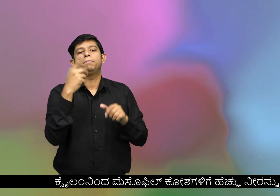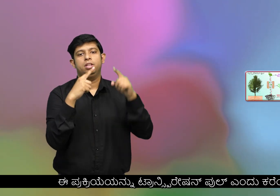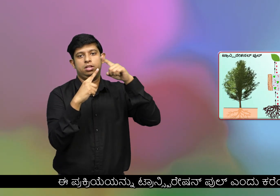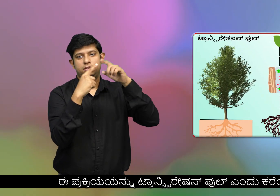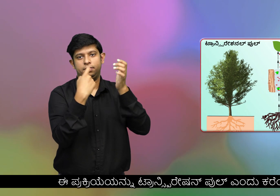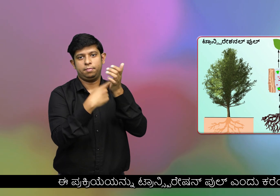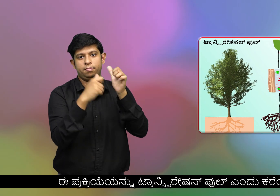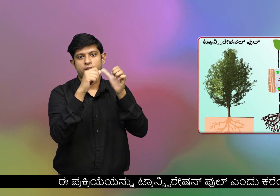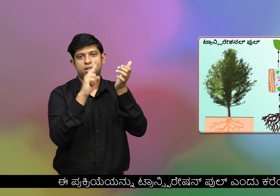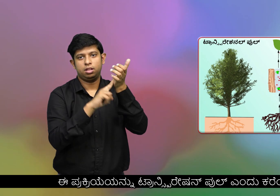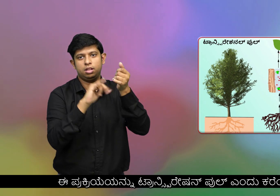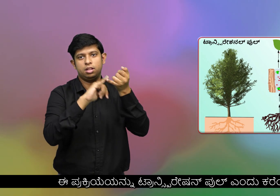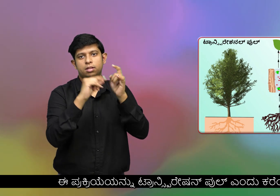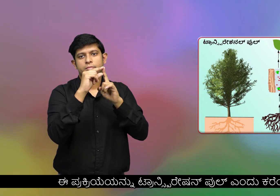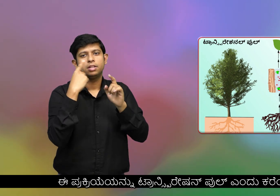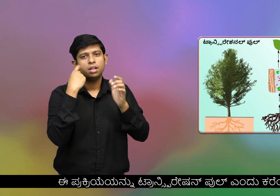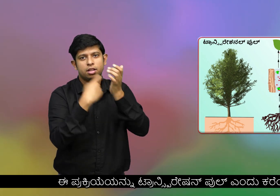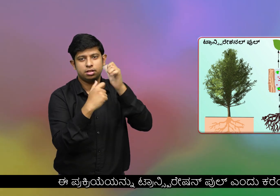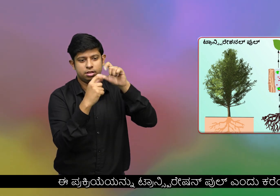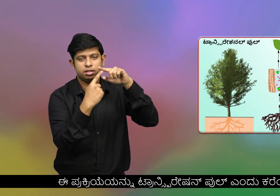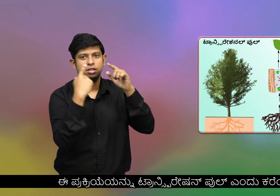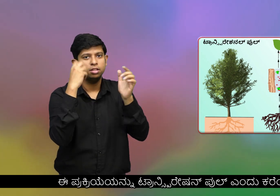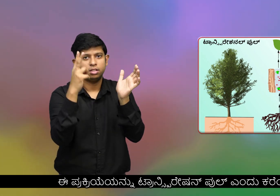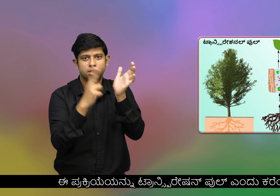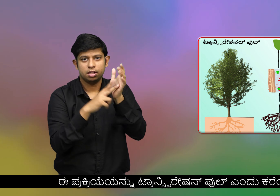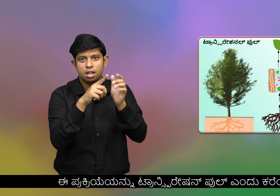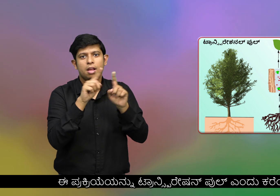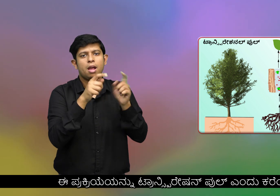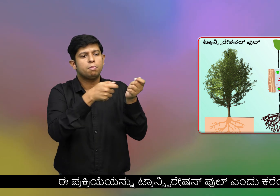ಈ ಪ್ರಕ್ರಿಯೆಯನ್ನು ಟ್ರಾನ್ಸ್ಪಿರೇಷನ್ ಫುಲ್ ಎಂದು ಕರೆಯಲಾಗುತ್ತದೆ.